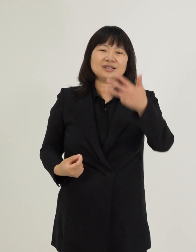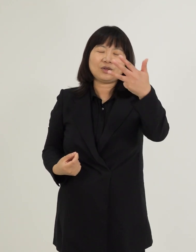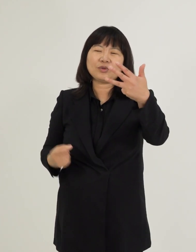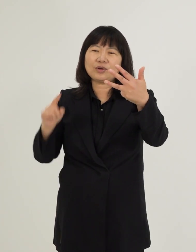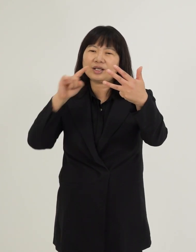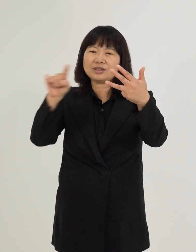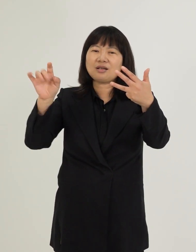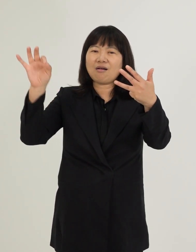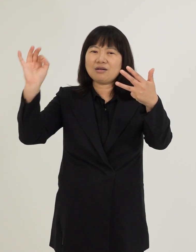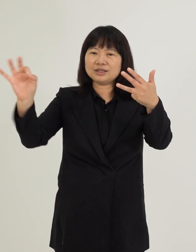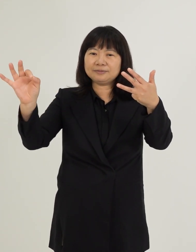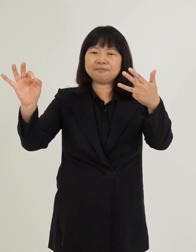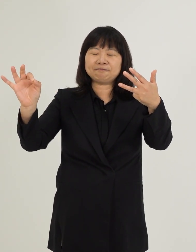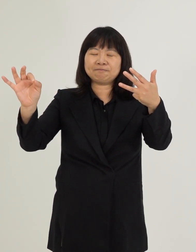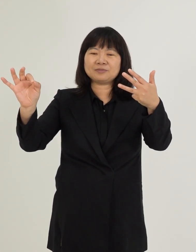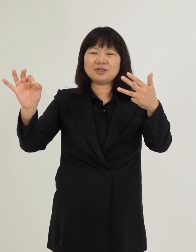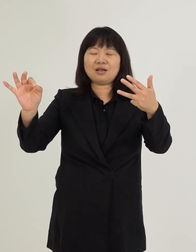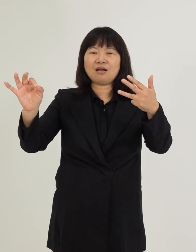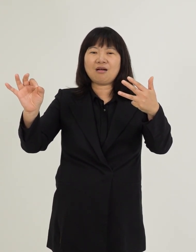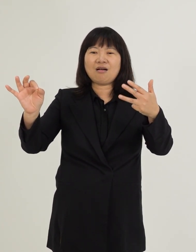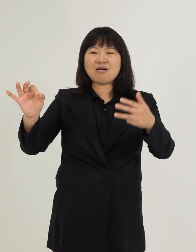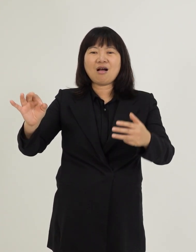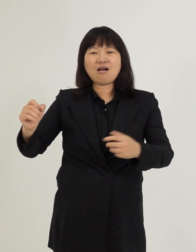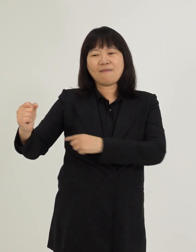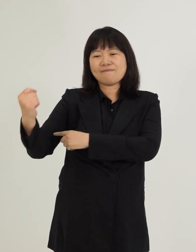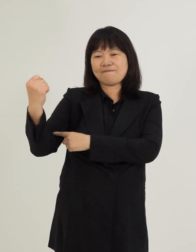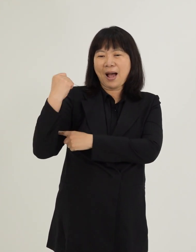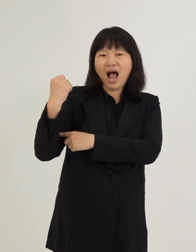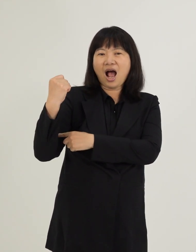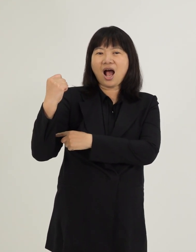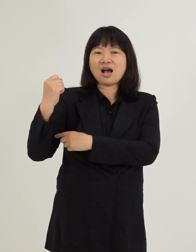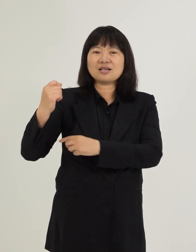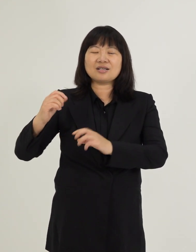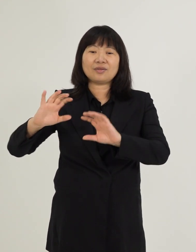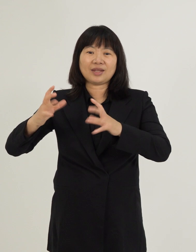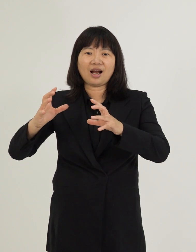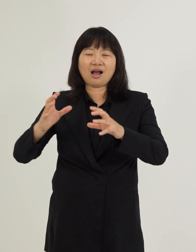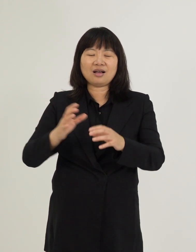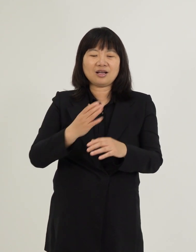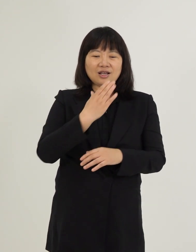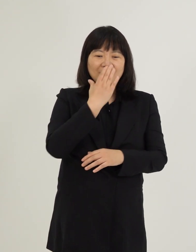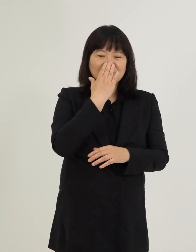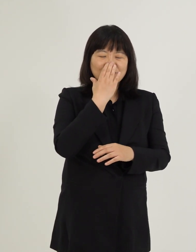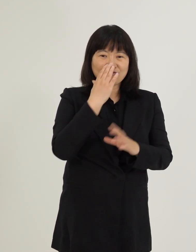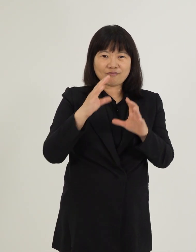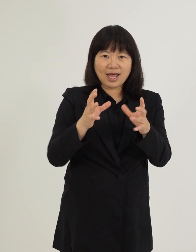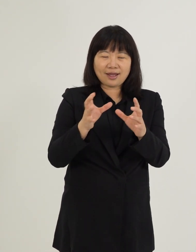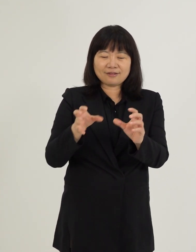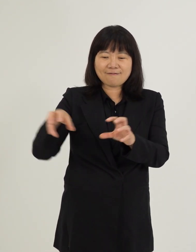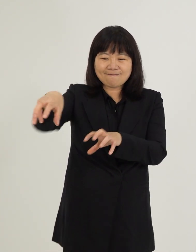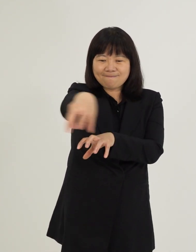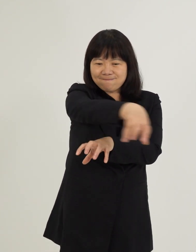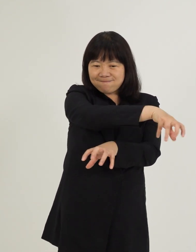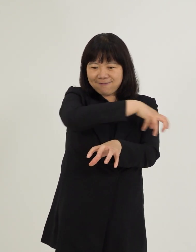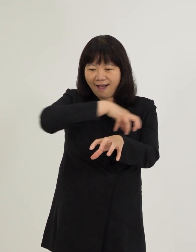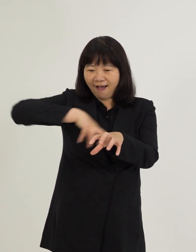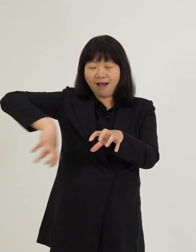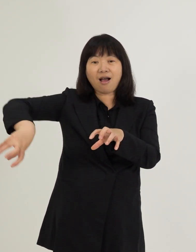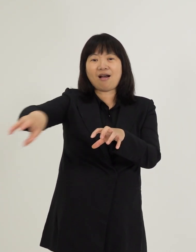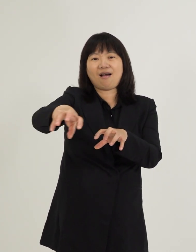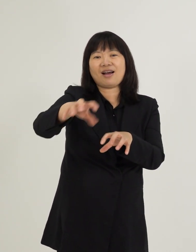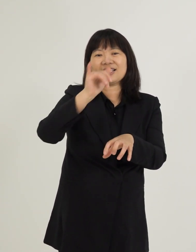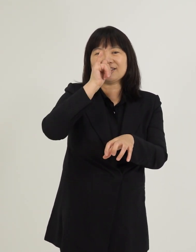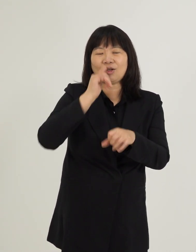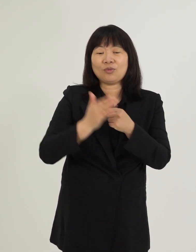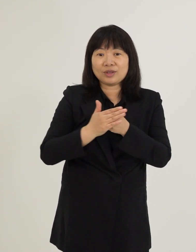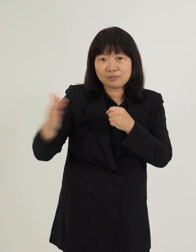8개에서 10여 개에 가까운 열강들이 유대를 뺑 둘러치고 있어요. 그래서 항상